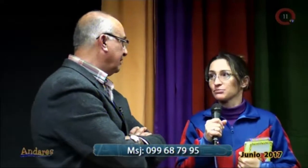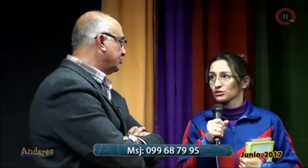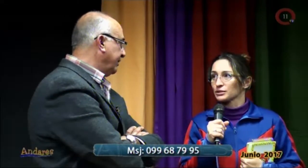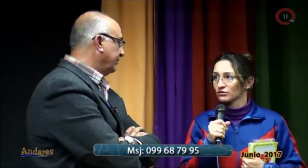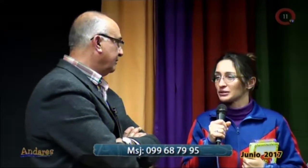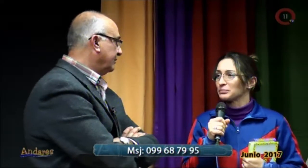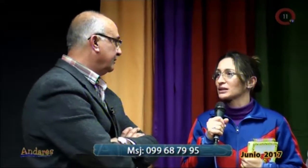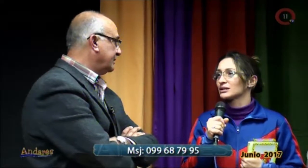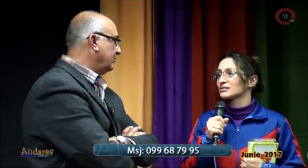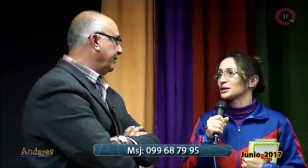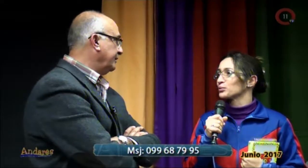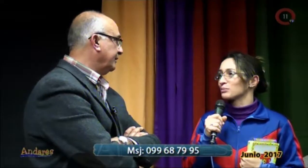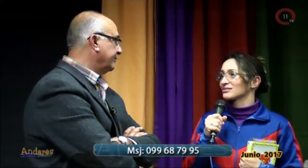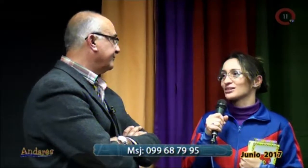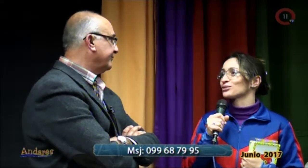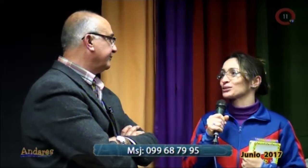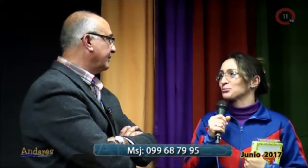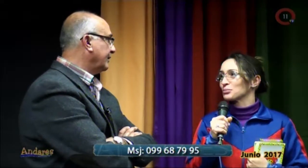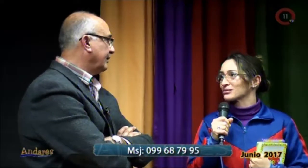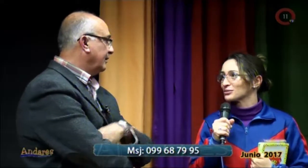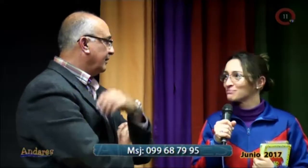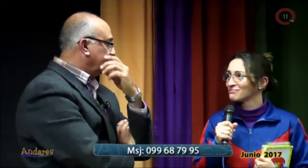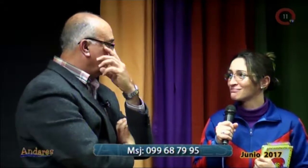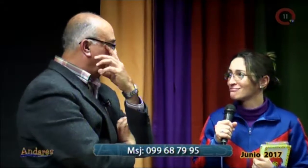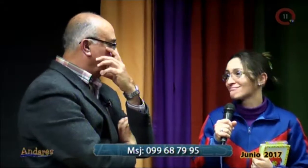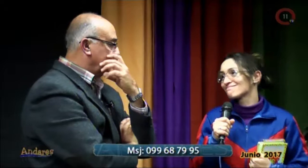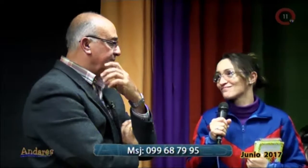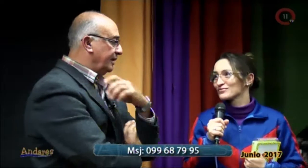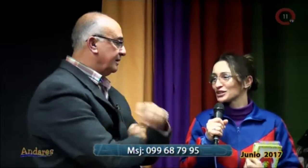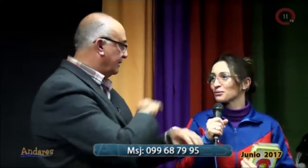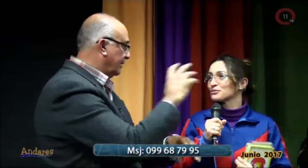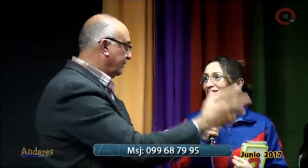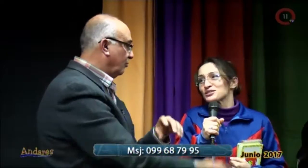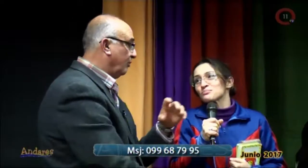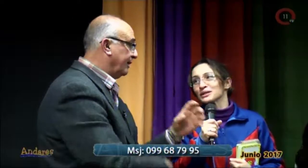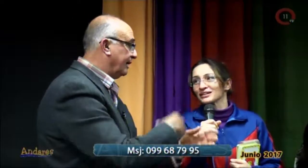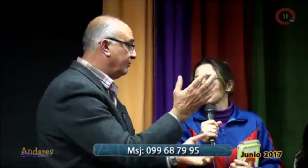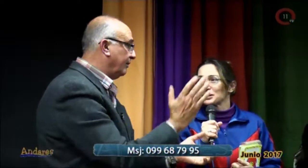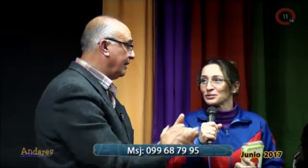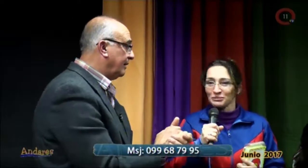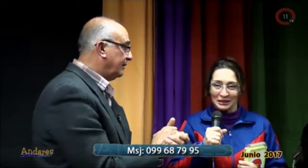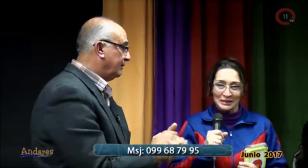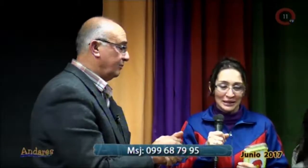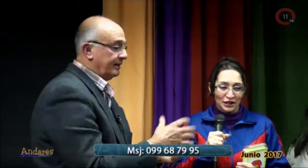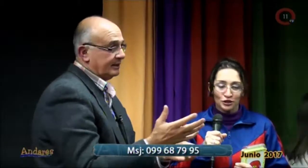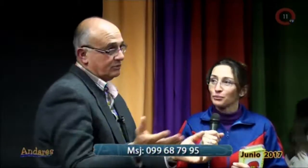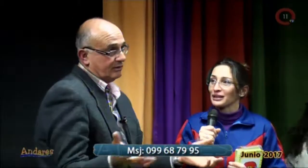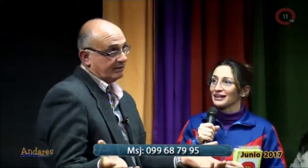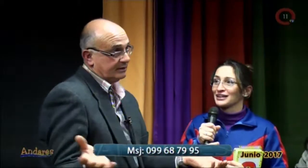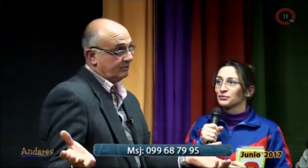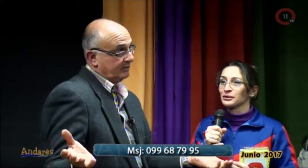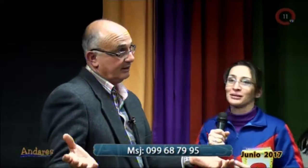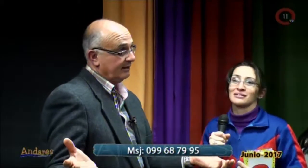Sí, más o menos Depende de si tenemos paseo o no tenemos paseo Está bien Si nos vamos a visitar el shopping Novedades nuevas